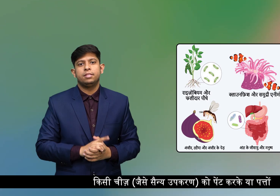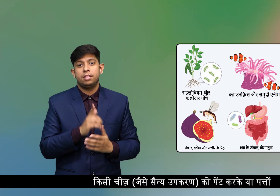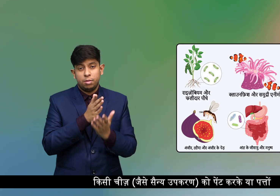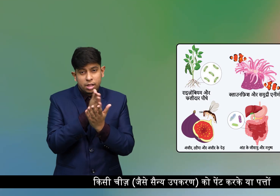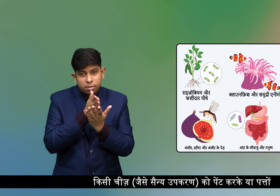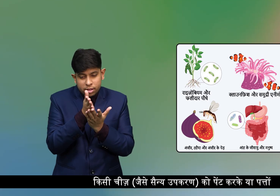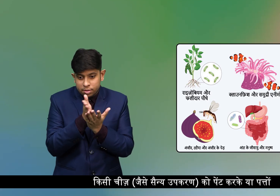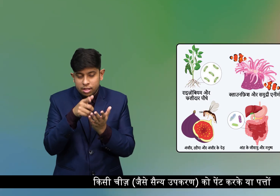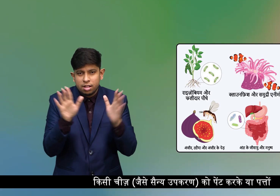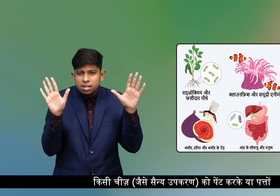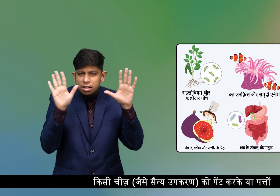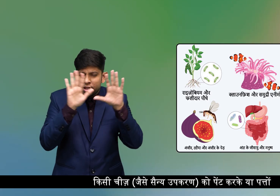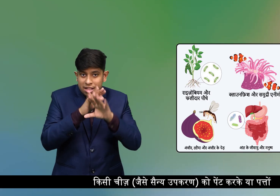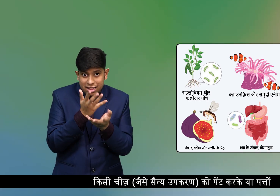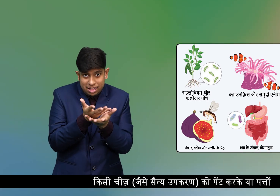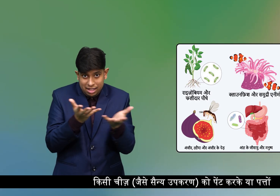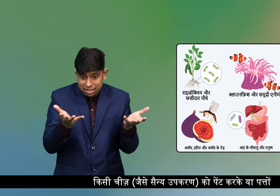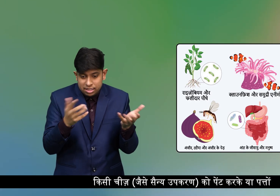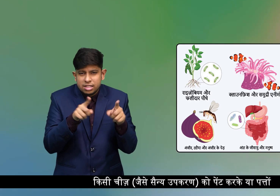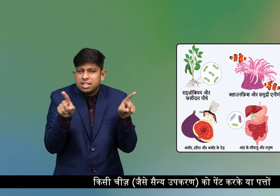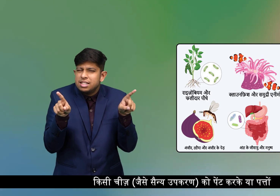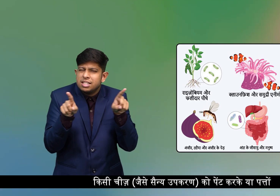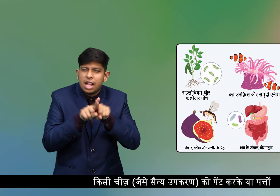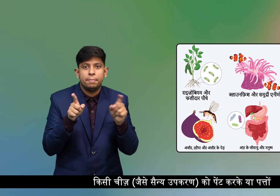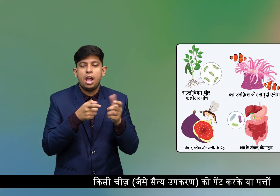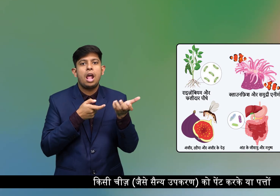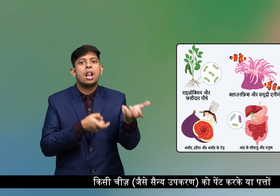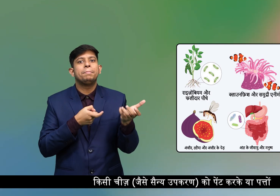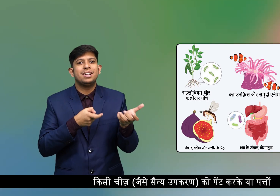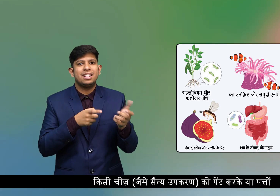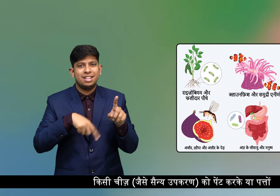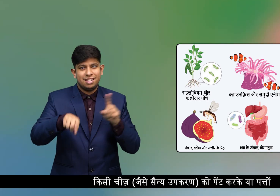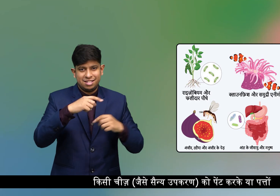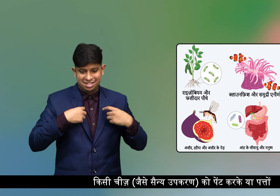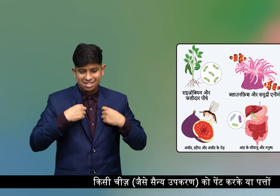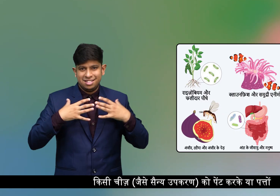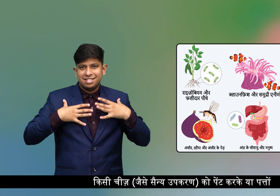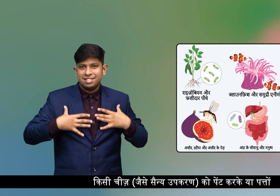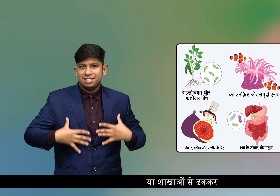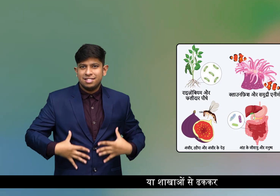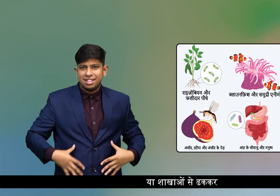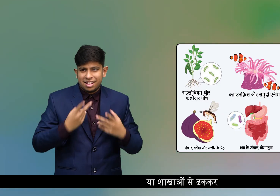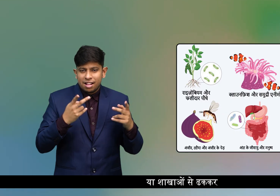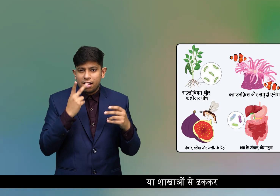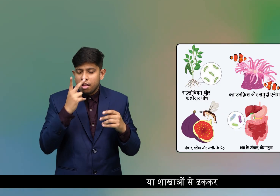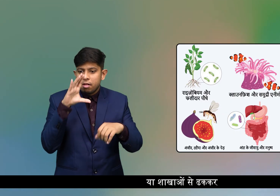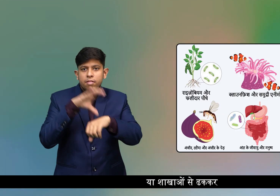किसी चीज़ जैसे सैन्य उपकरण को पेंट करके या पत्तों या शाखाओं से